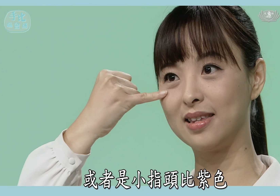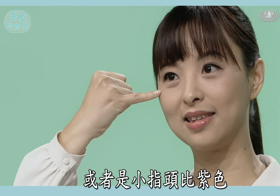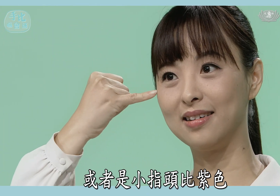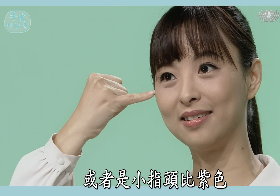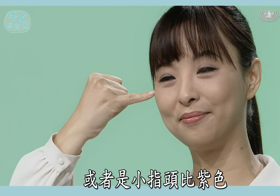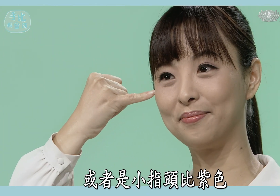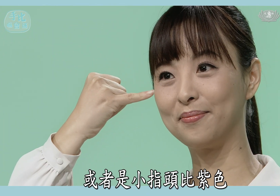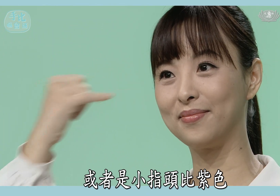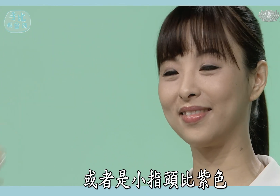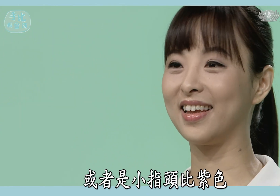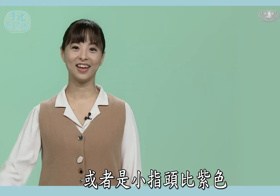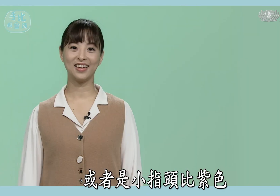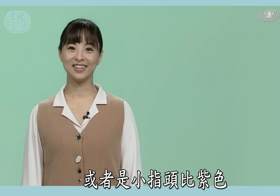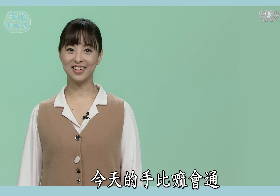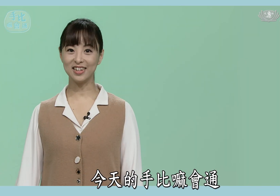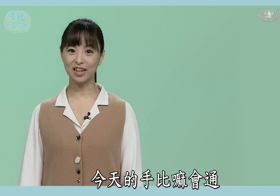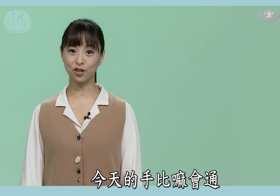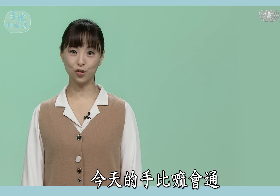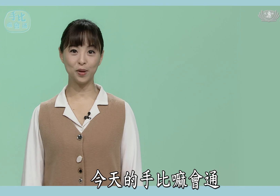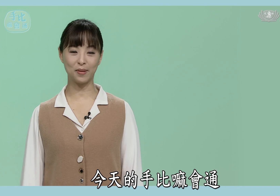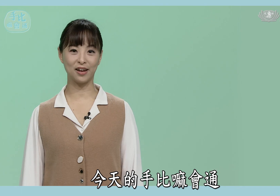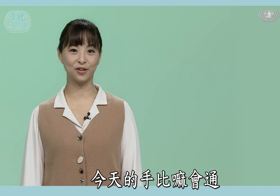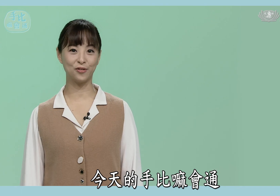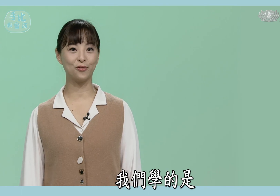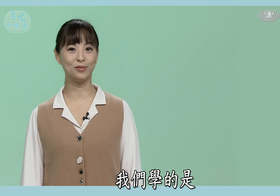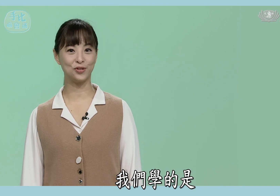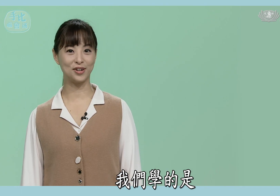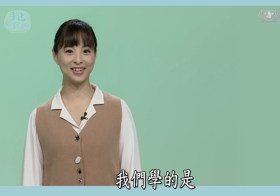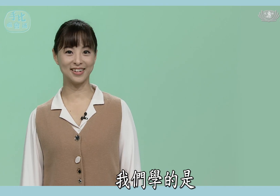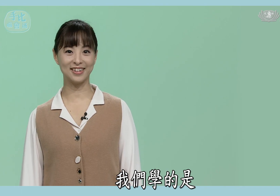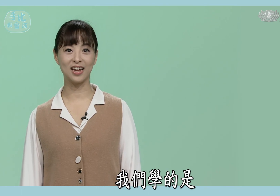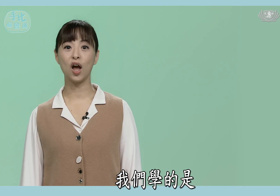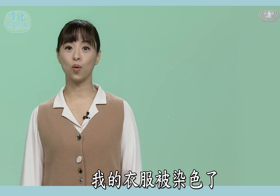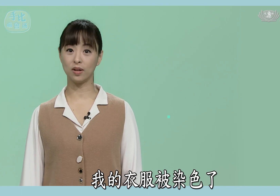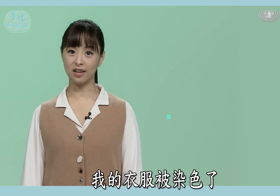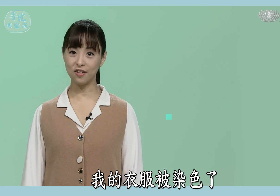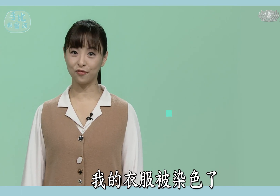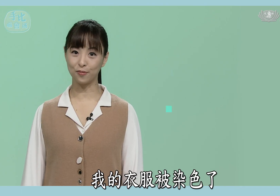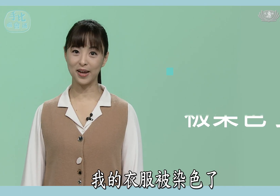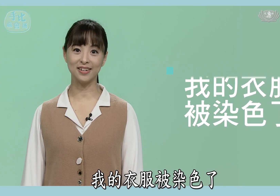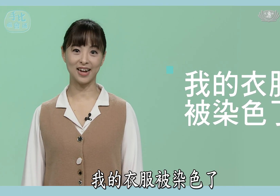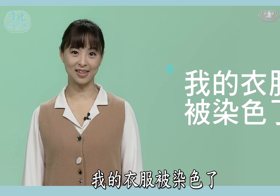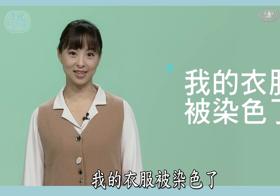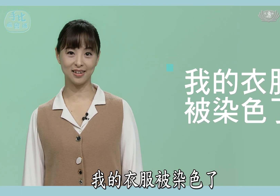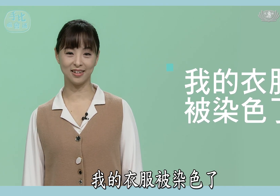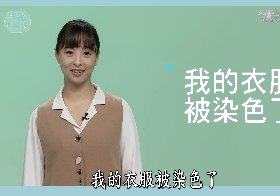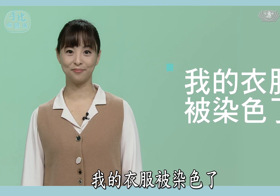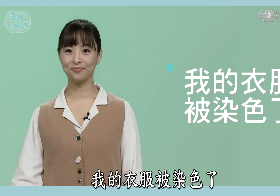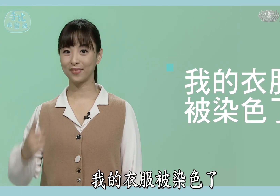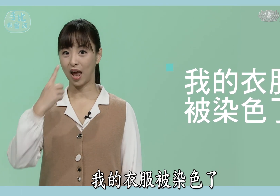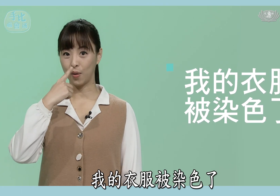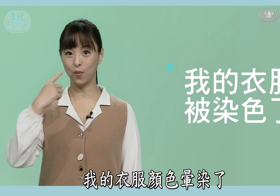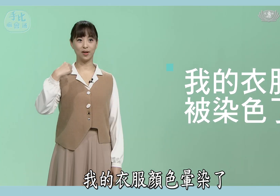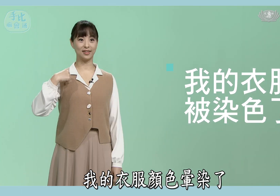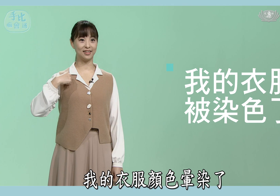色。今天的秋必买通，我们学的是我的衣服被染色了，我的衣